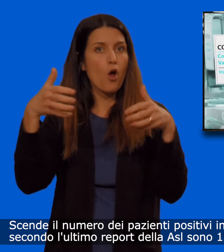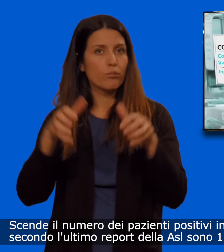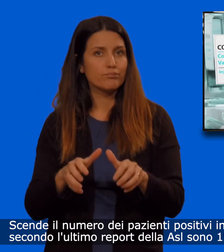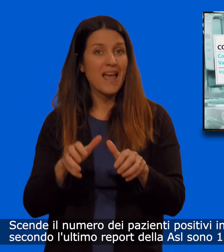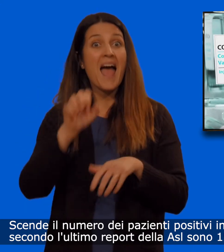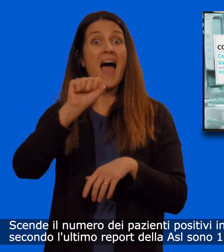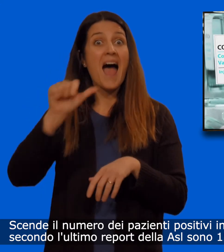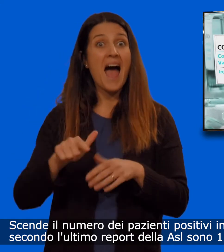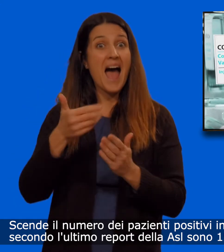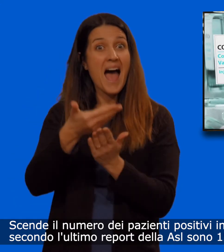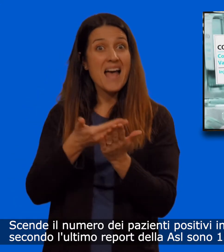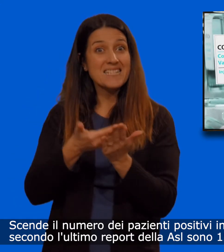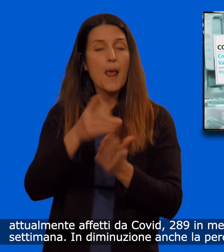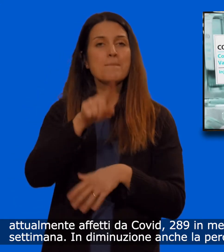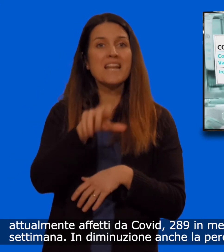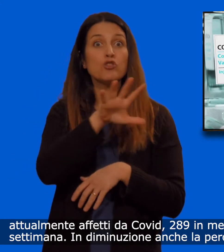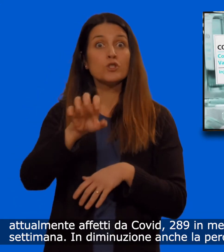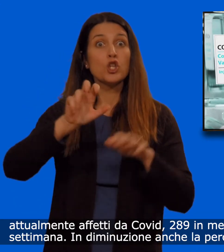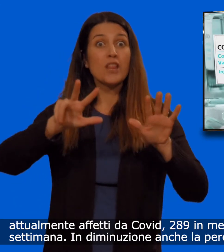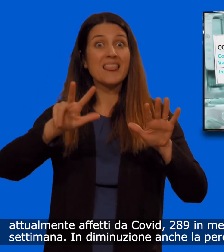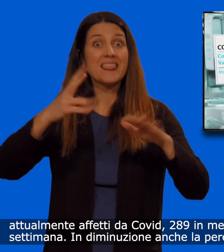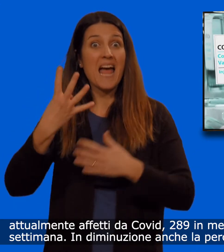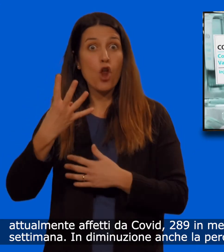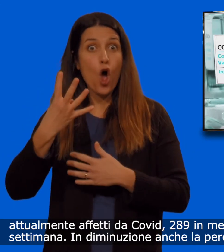1589 i cittadini attualmente affetti dal Covid,